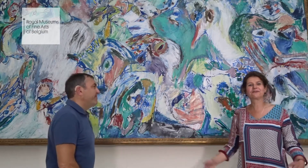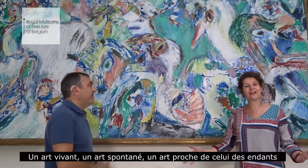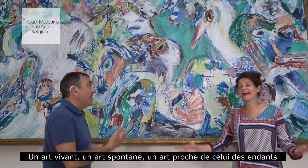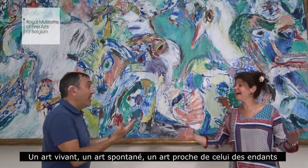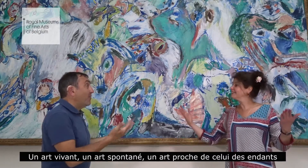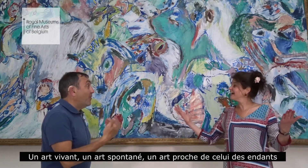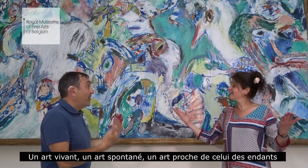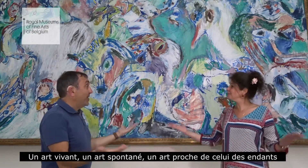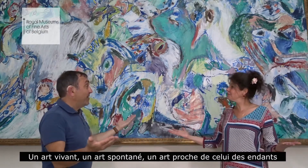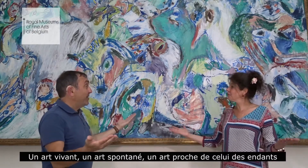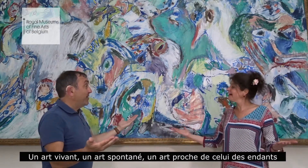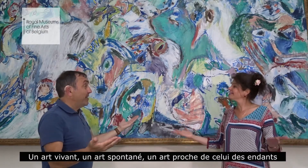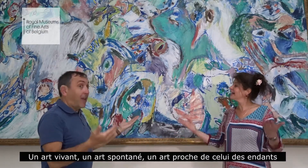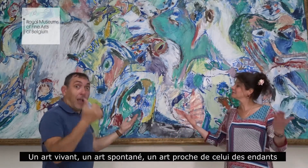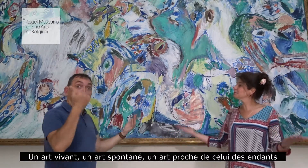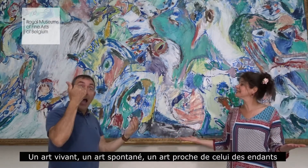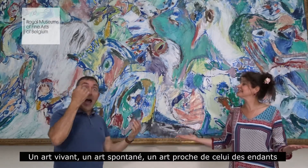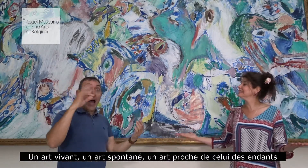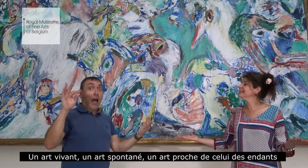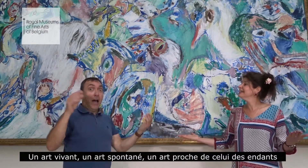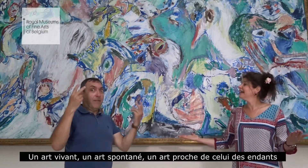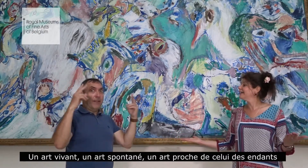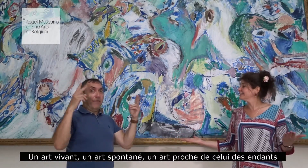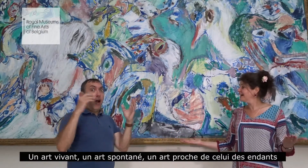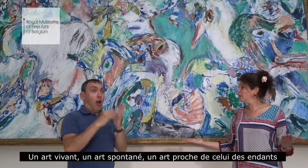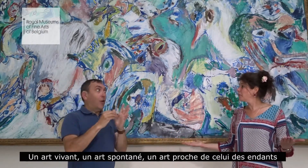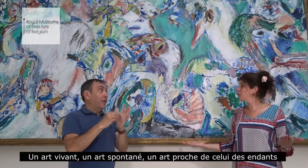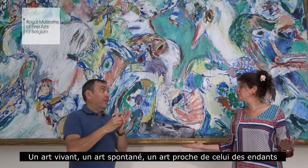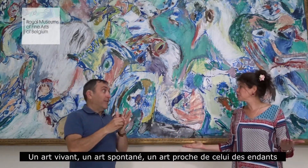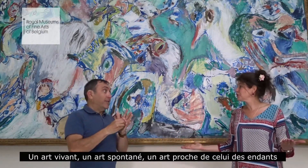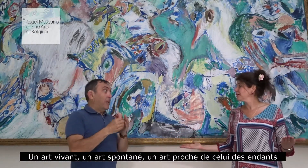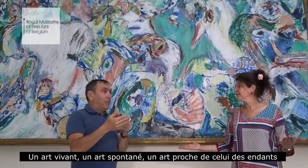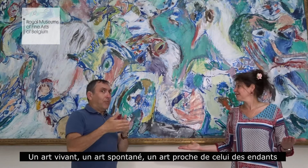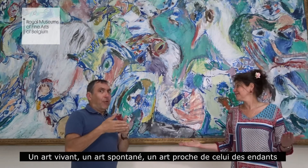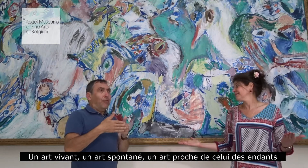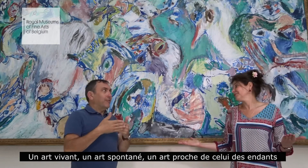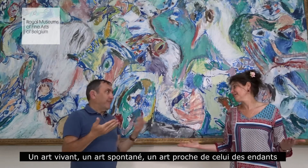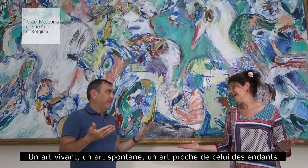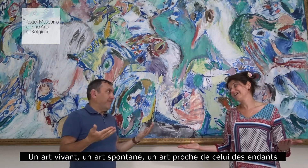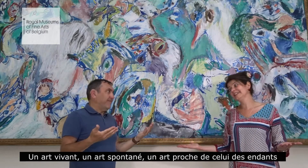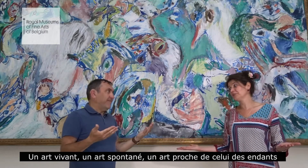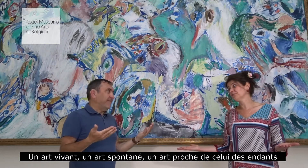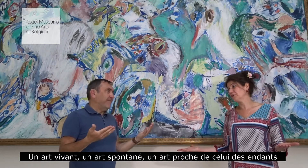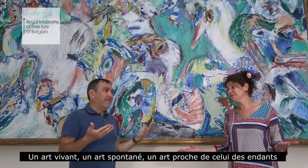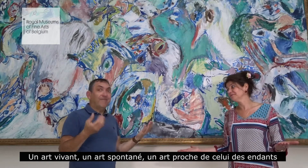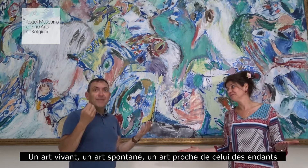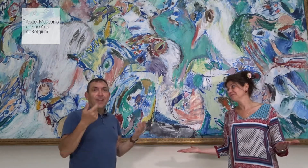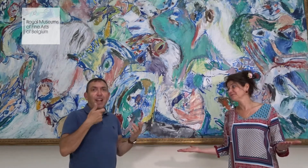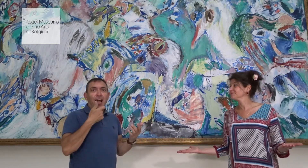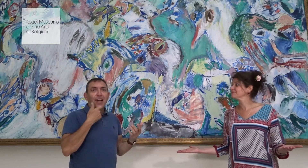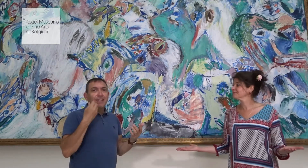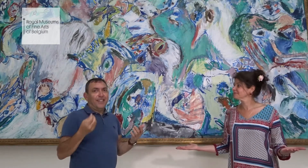Donc voilà, un art vivant, un art spontané, un art proche de l'art des enfants.